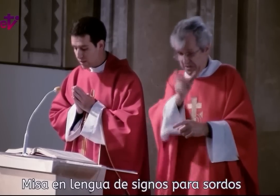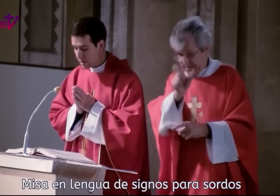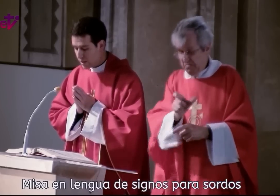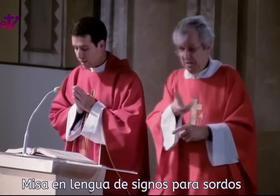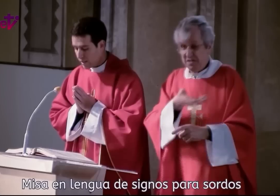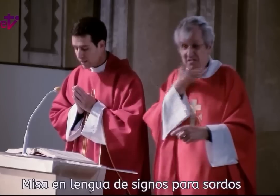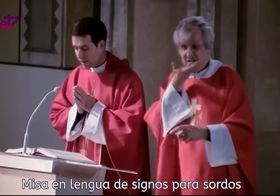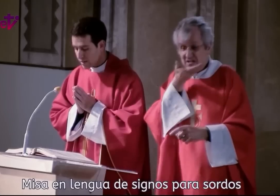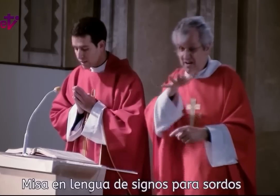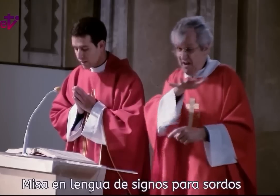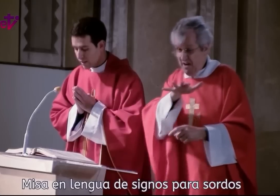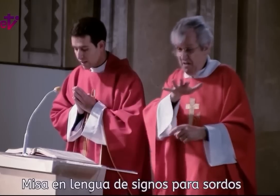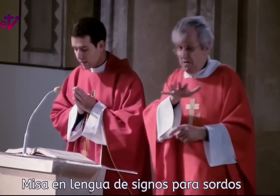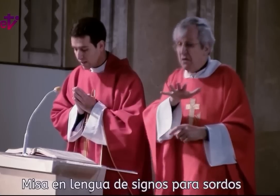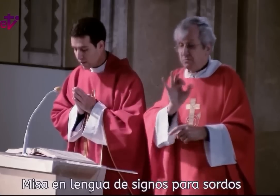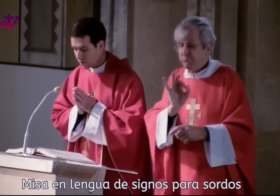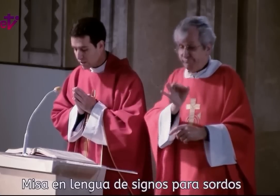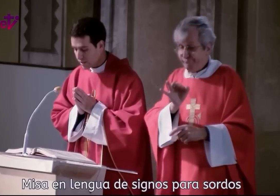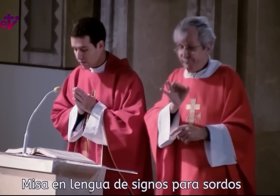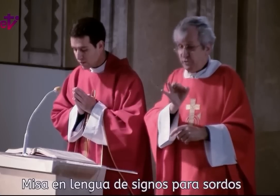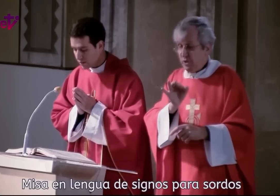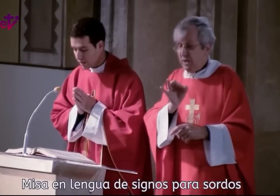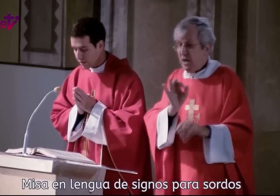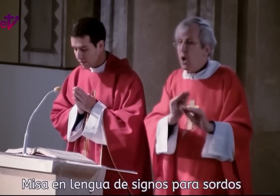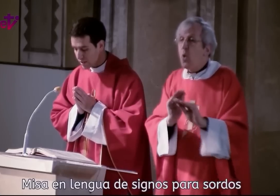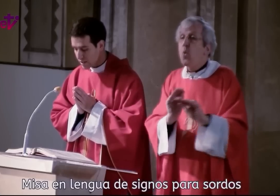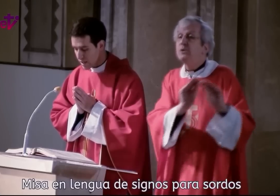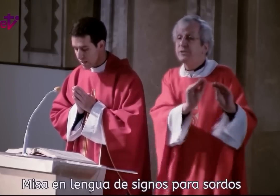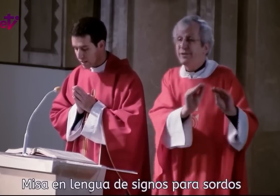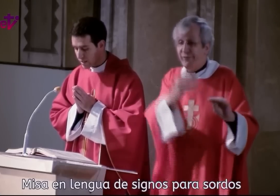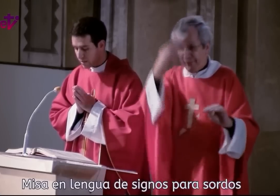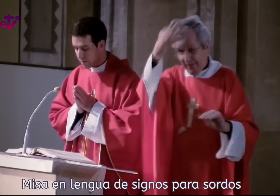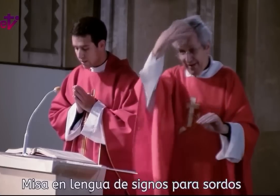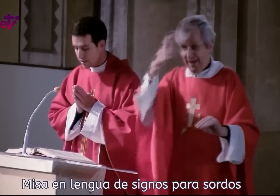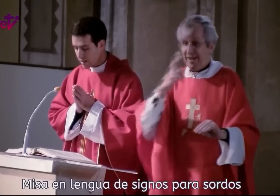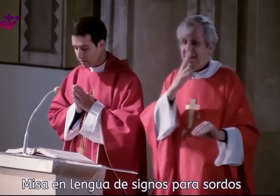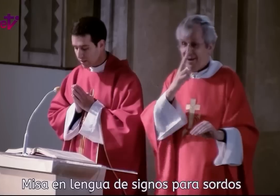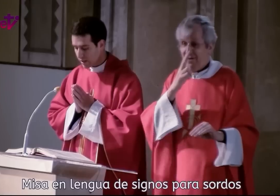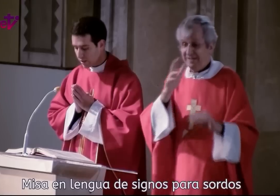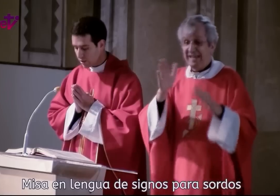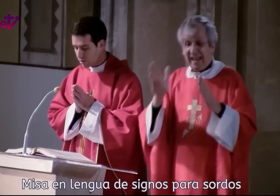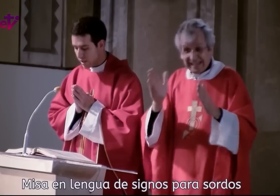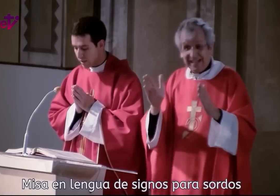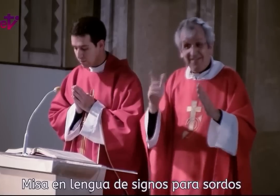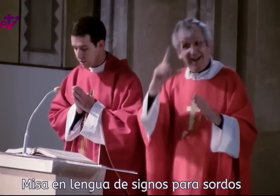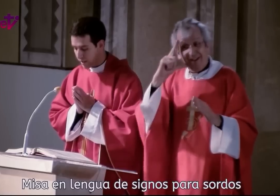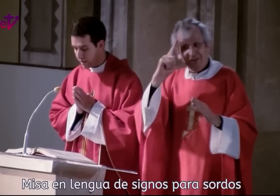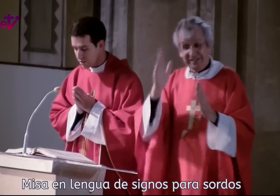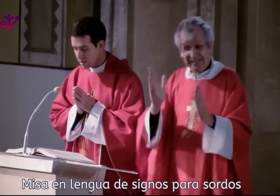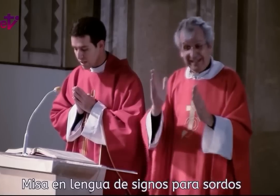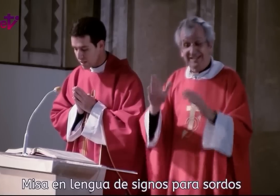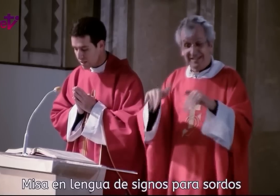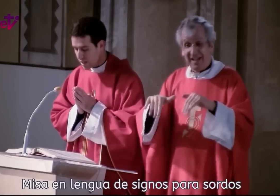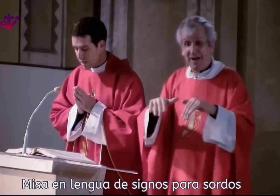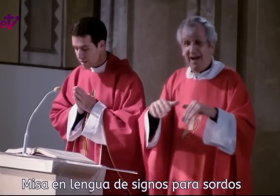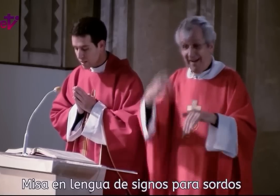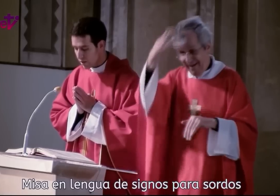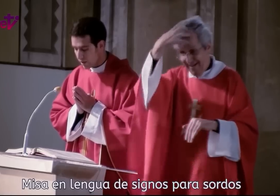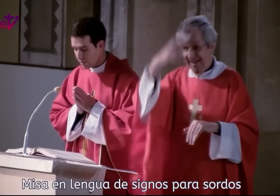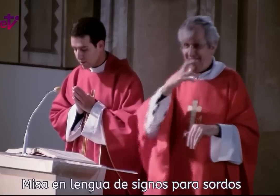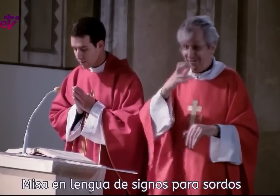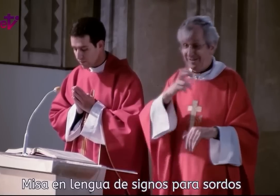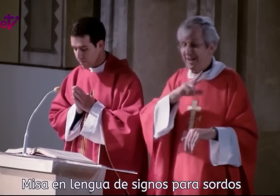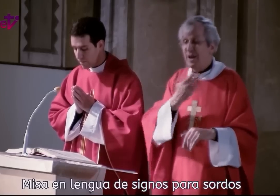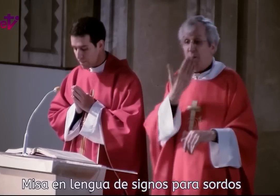Galileo, y al enterarse de que era de la jurisdicción de Herodes, que estaba precisamente en Jerusalén por aquellos días, se